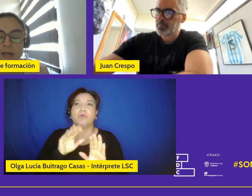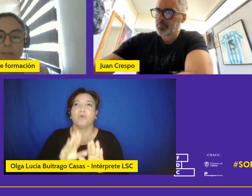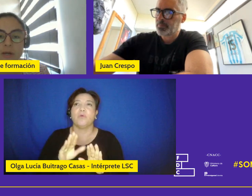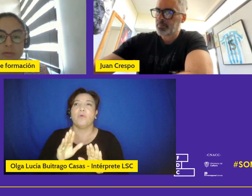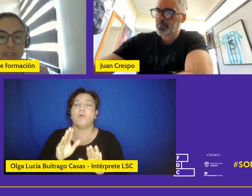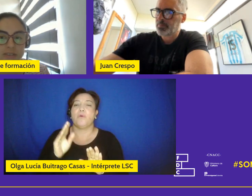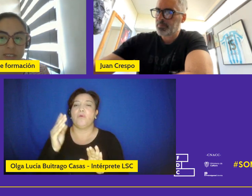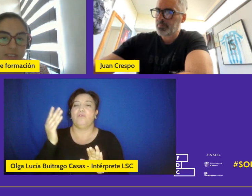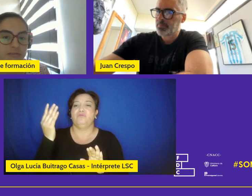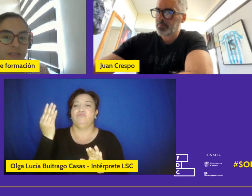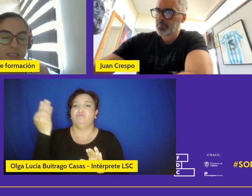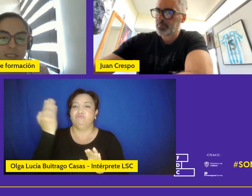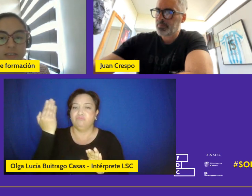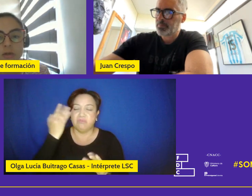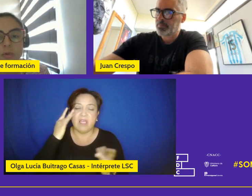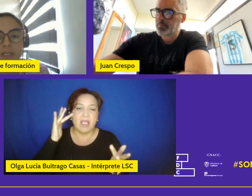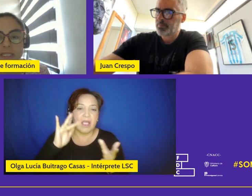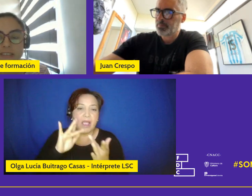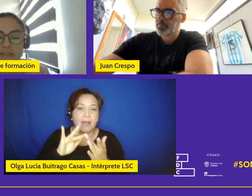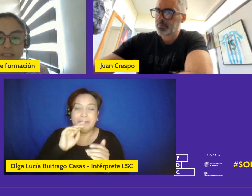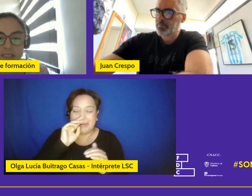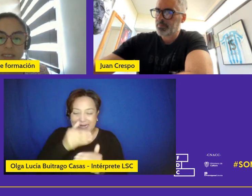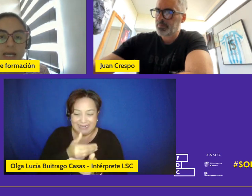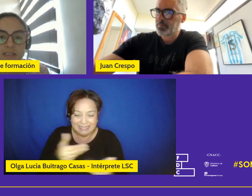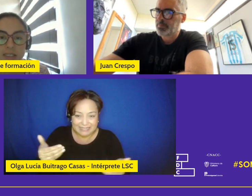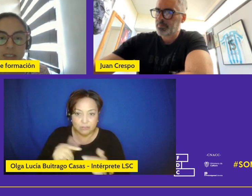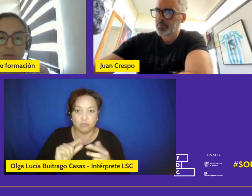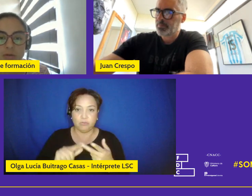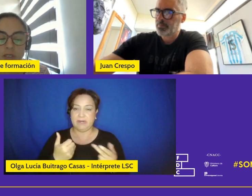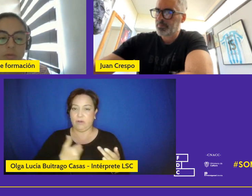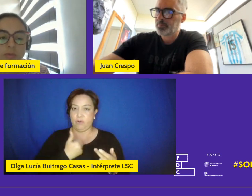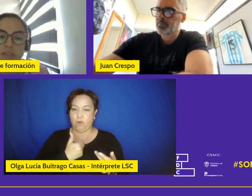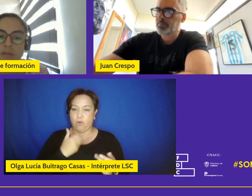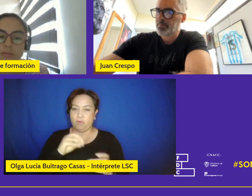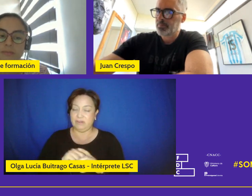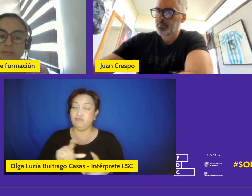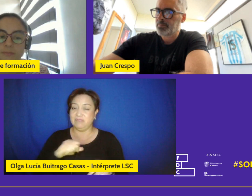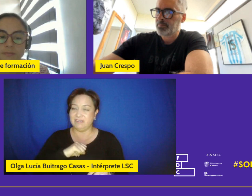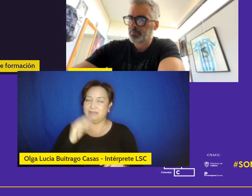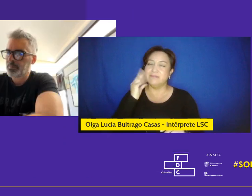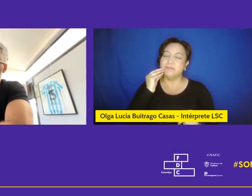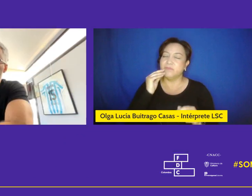para audiencias infantiles y juveniles, si la has tenido y cómo ha sido.